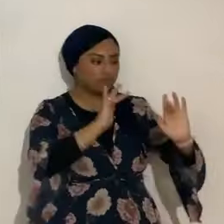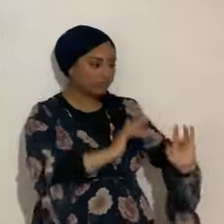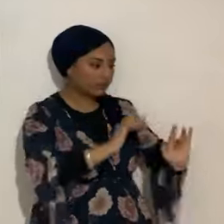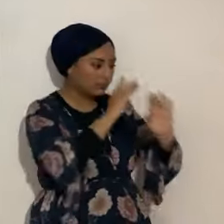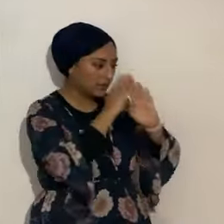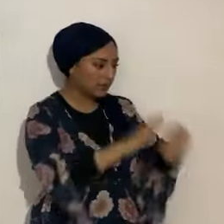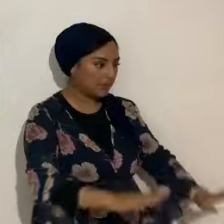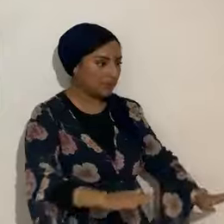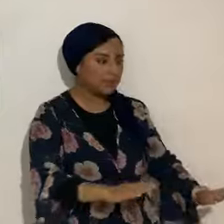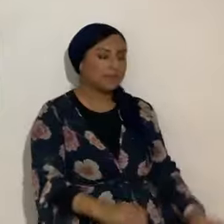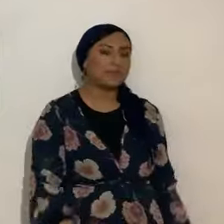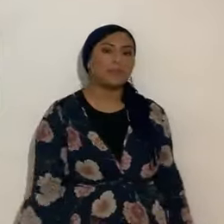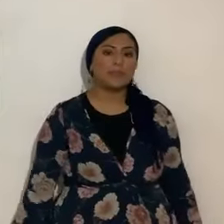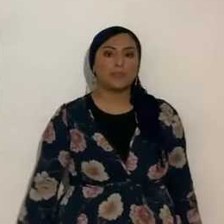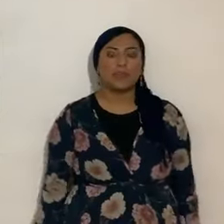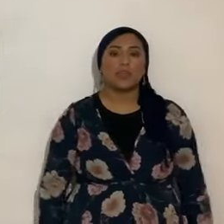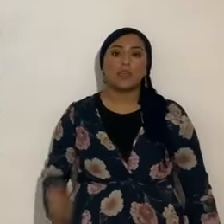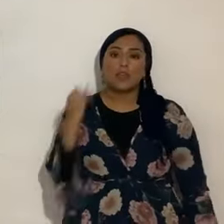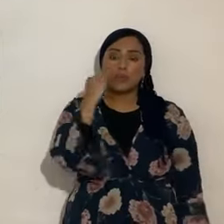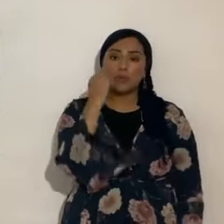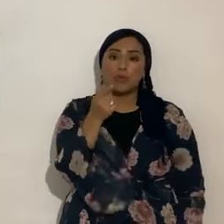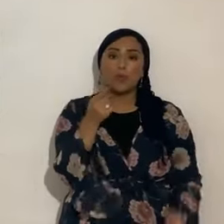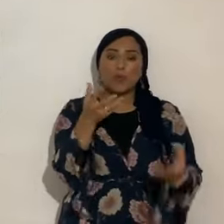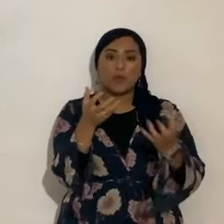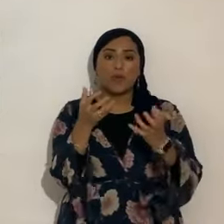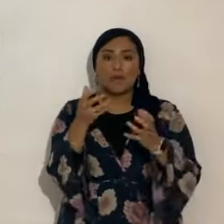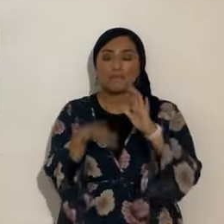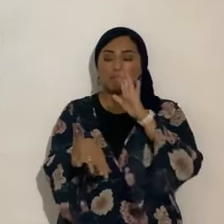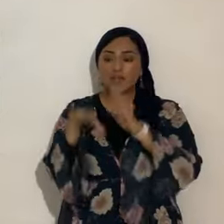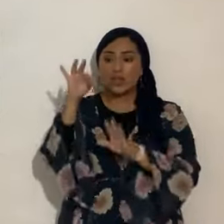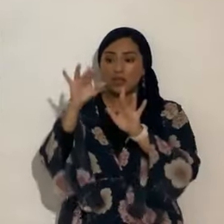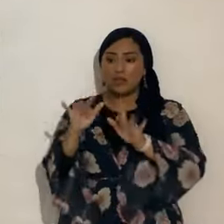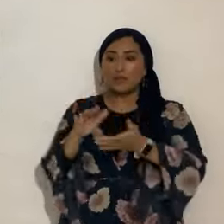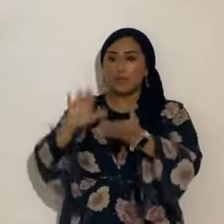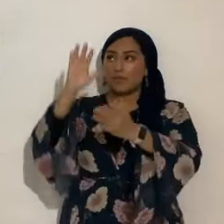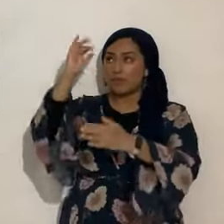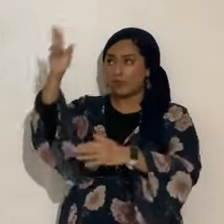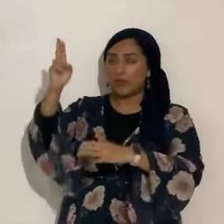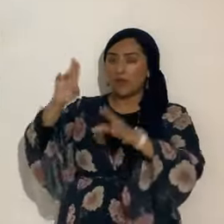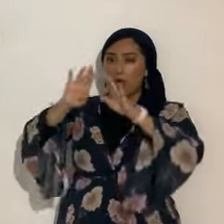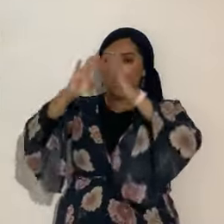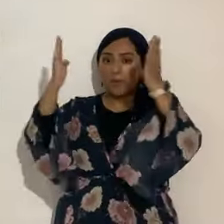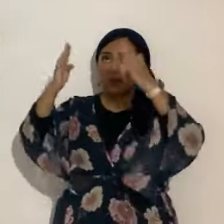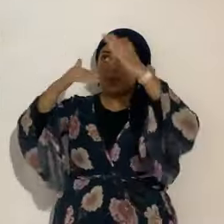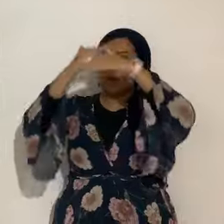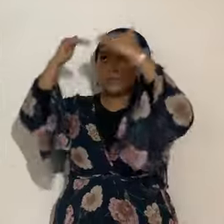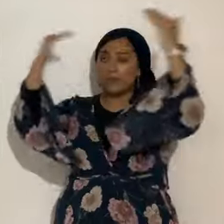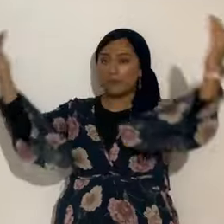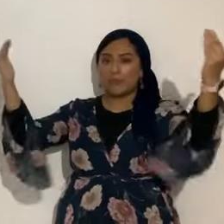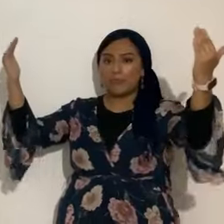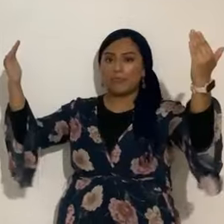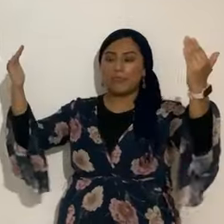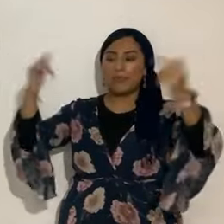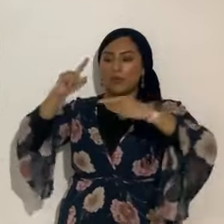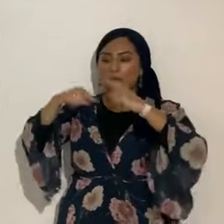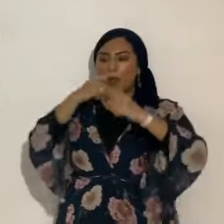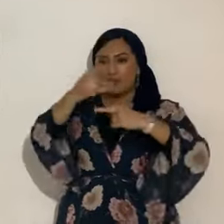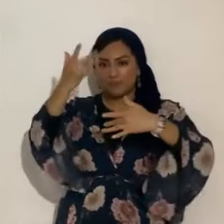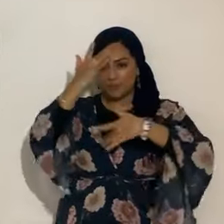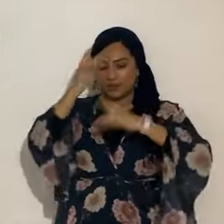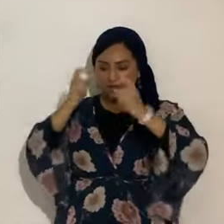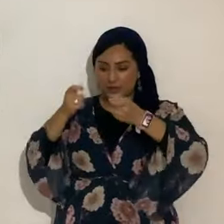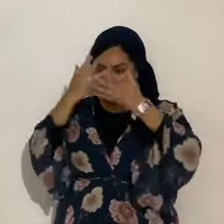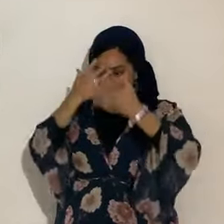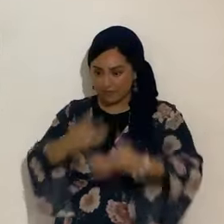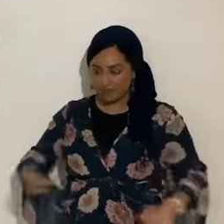humildes. Entonces, si tú quieres hallar gracia ante los ojos del Eterno, que se te abran las ventanas de los cielos, que cuando te enfermes te